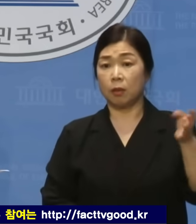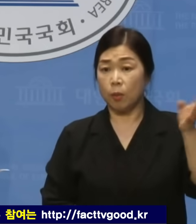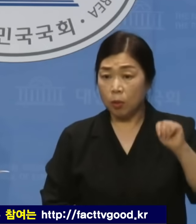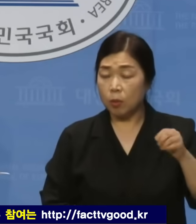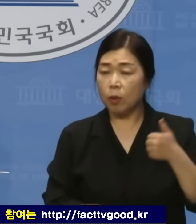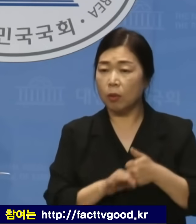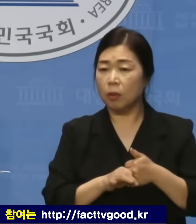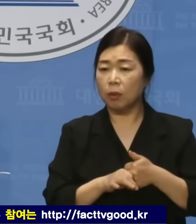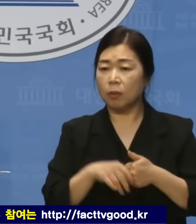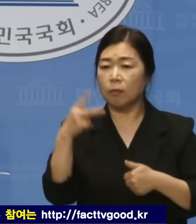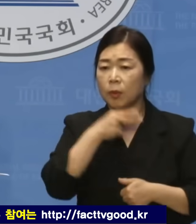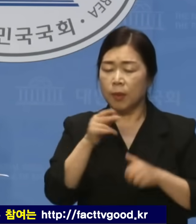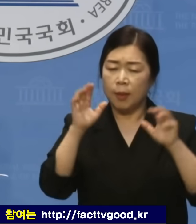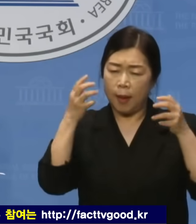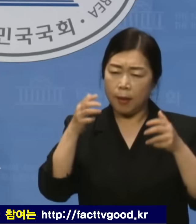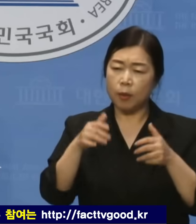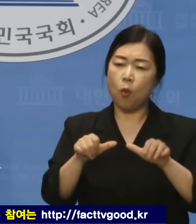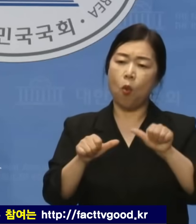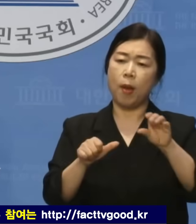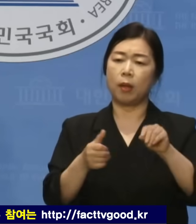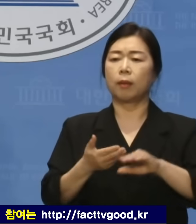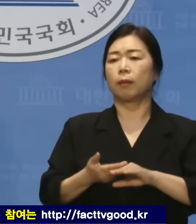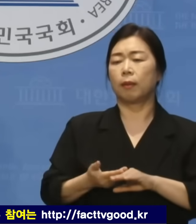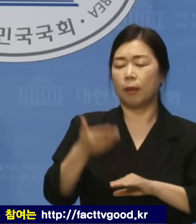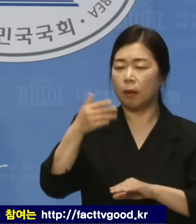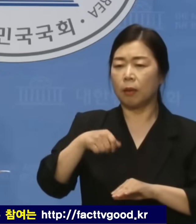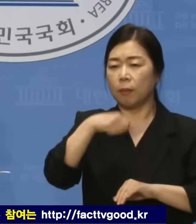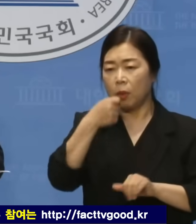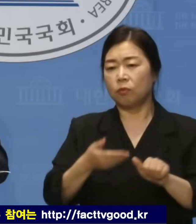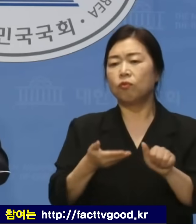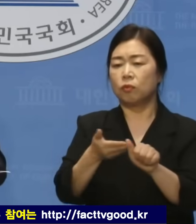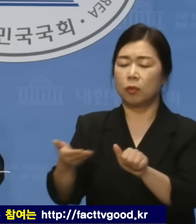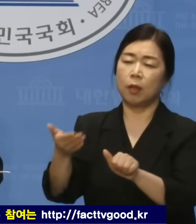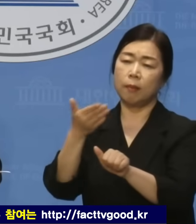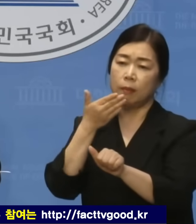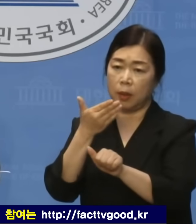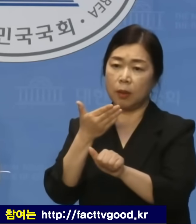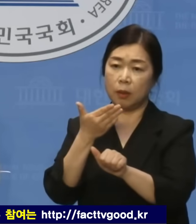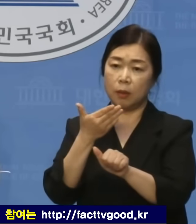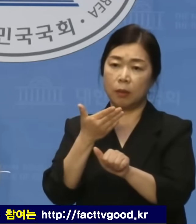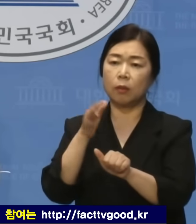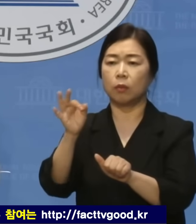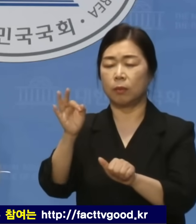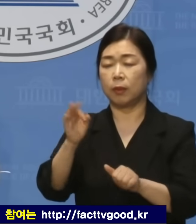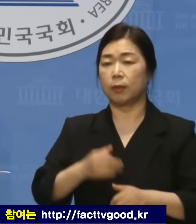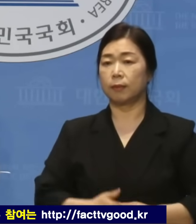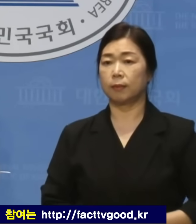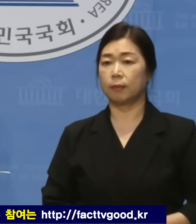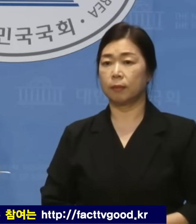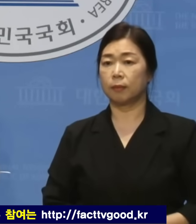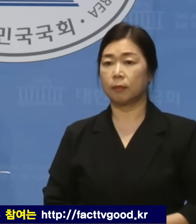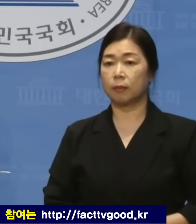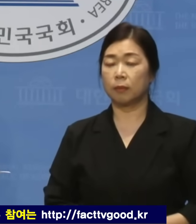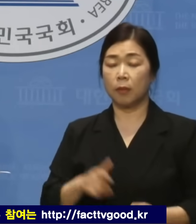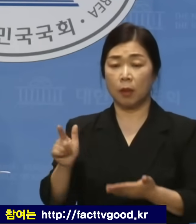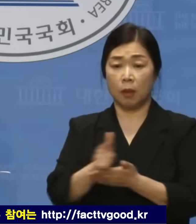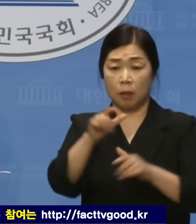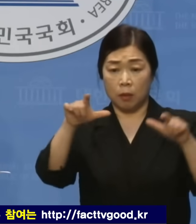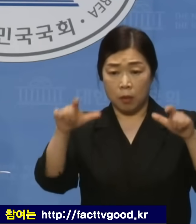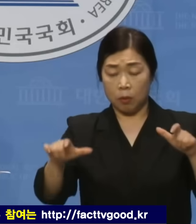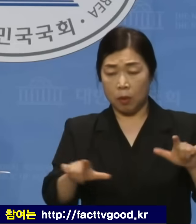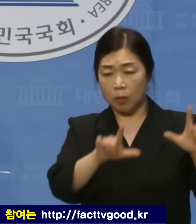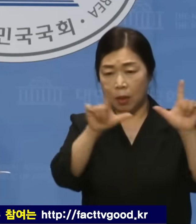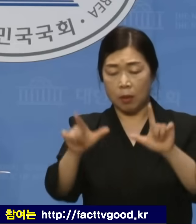40억이면 결식아동 5만 명의 한 끼를 해결할 수 있는 돈입니다. 강서구에